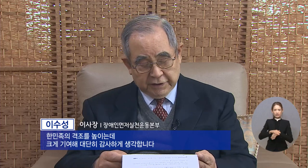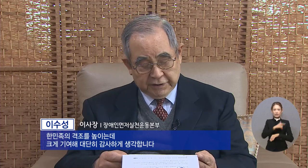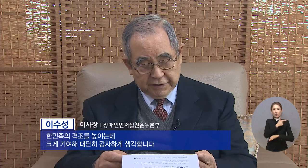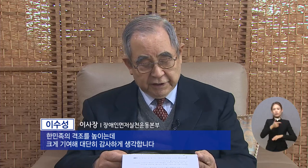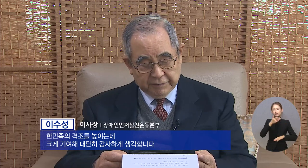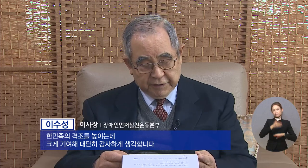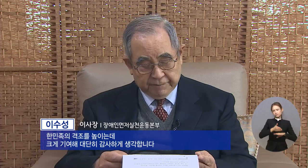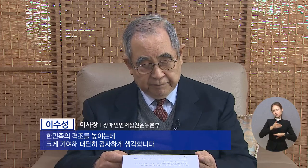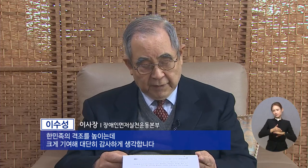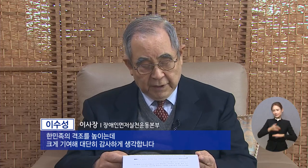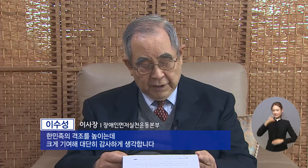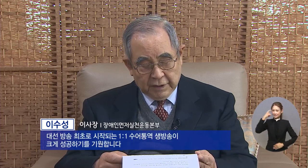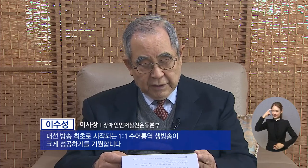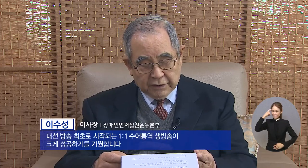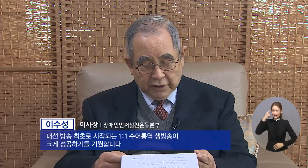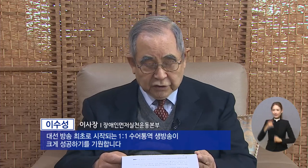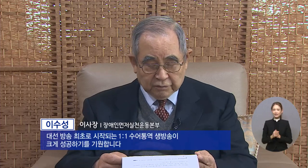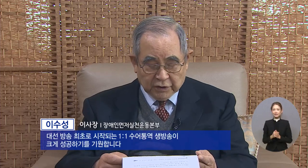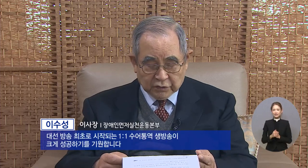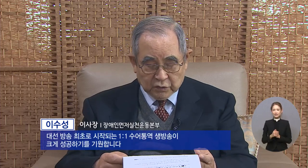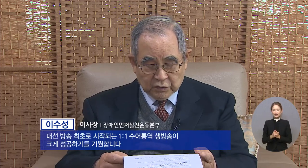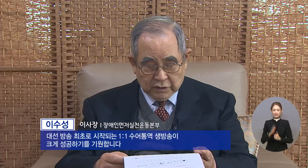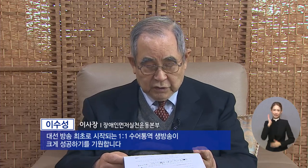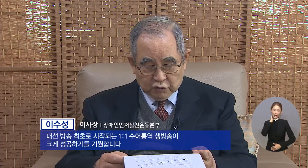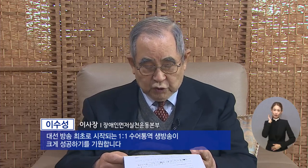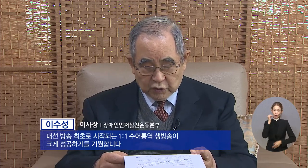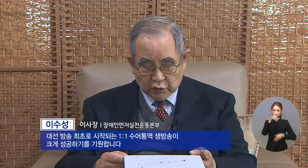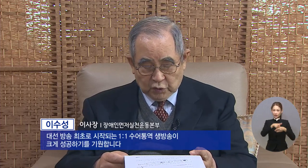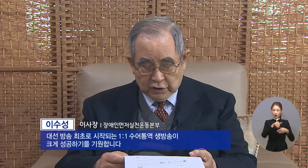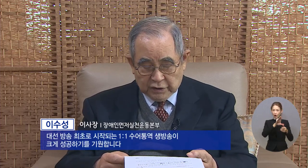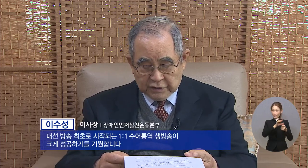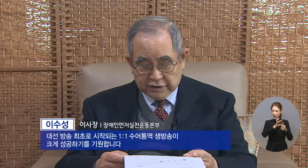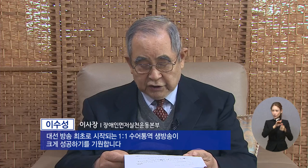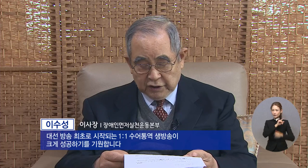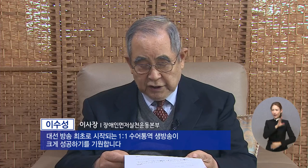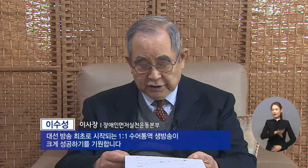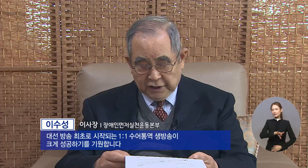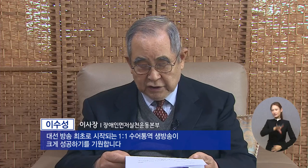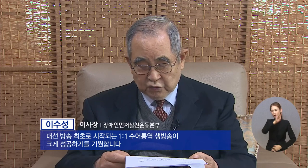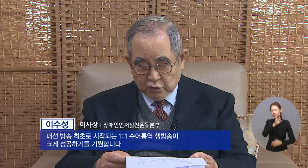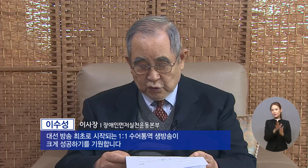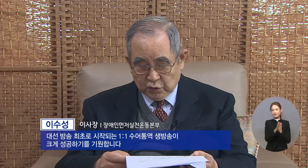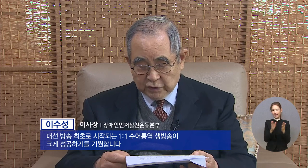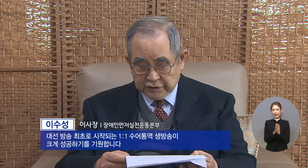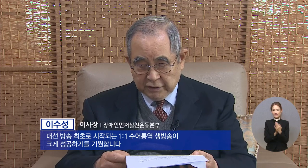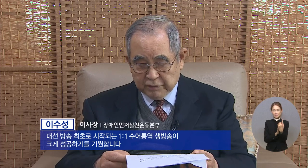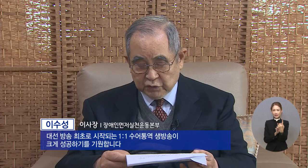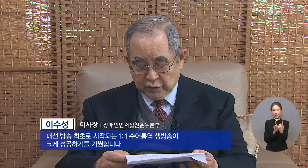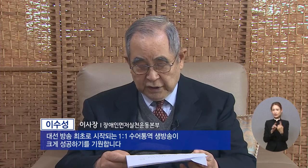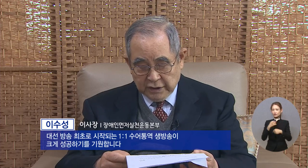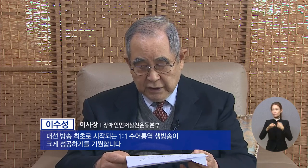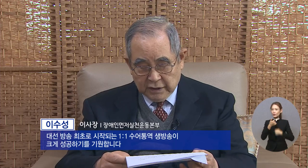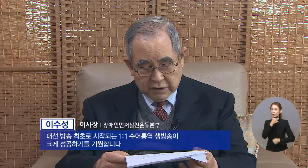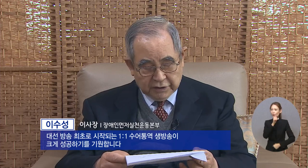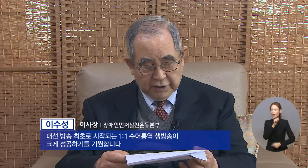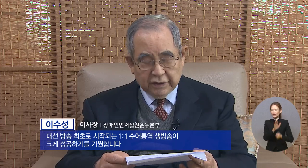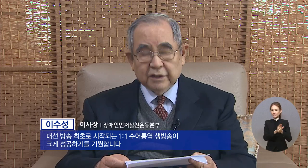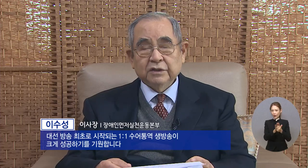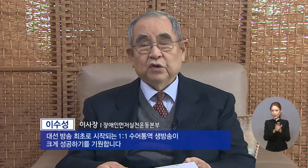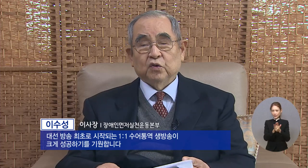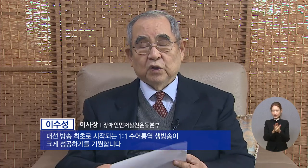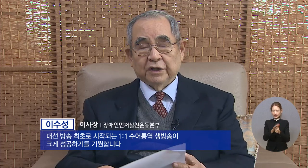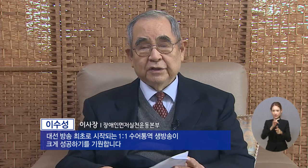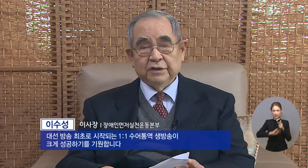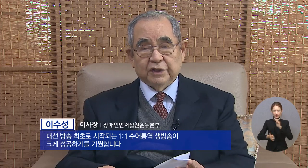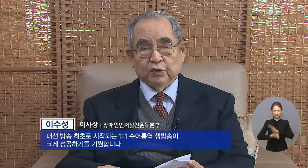감사하게 생각합니다. 대선 방송 최초로 시작된 1대1 수호통역 생방송이 크게